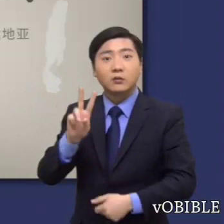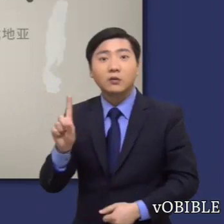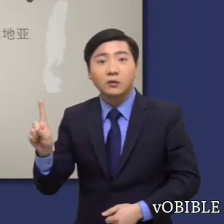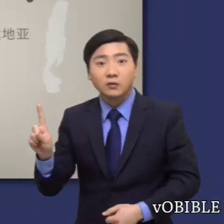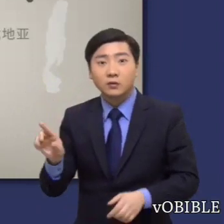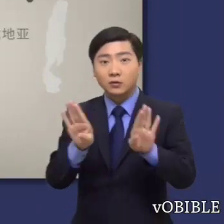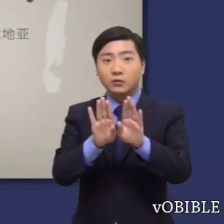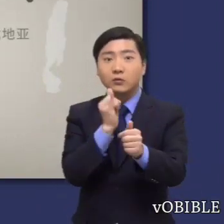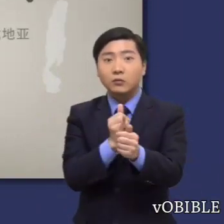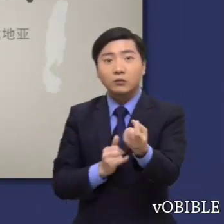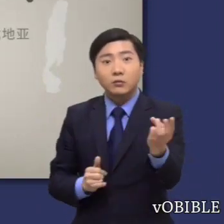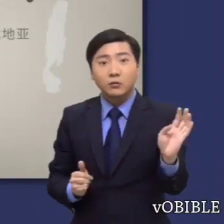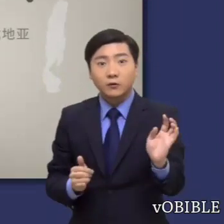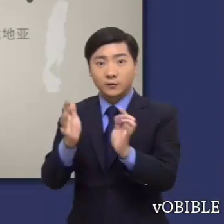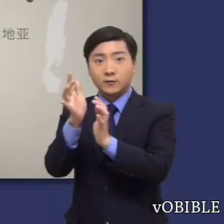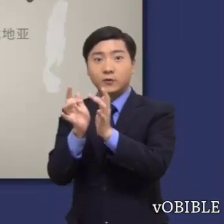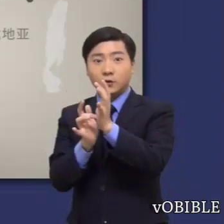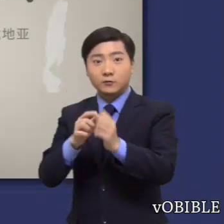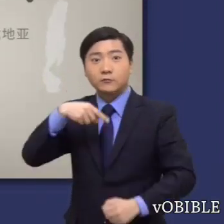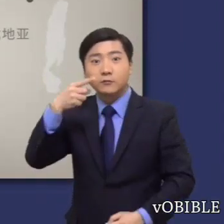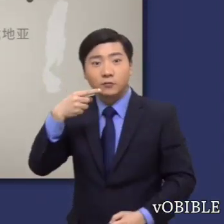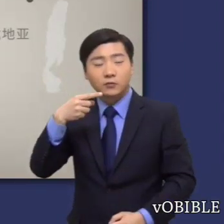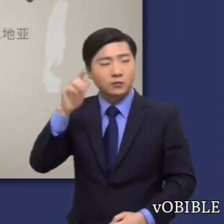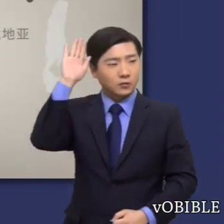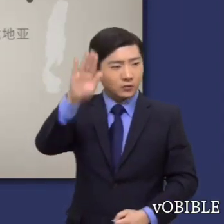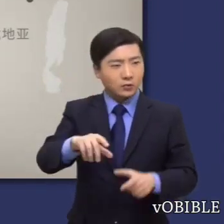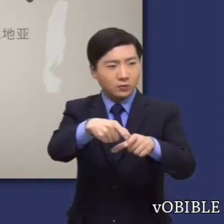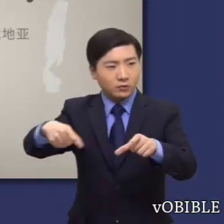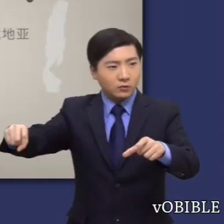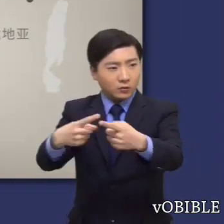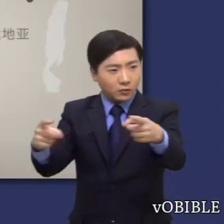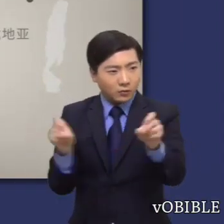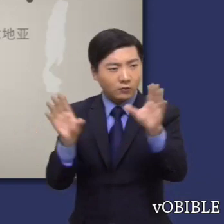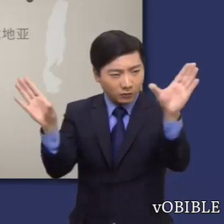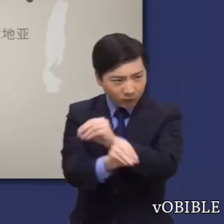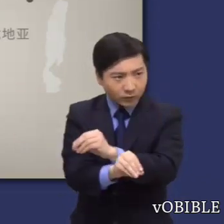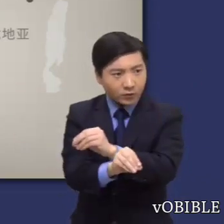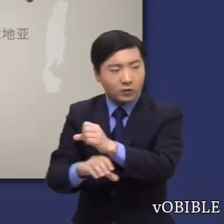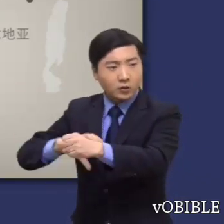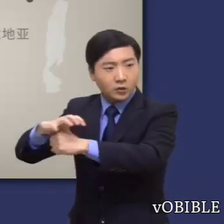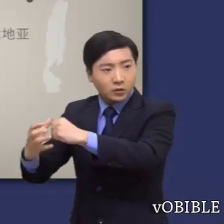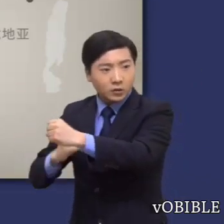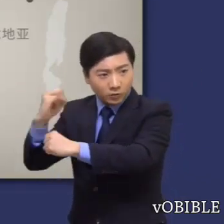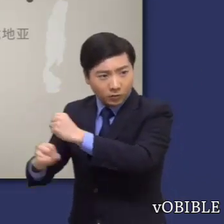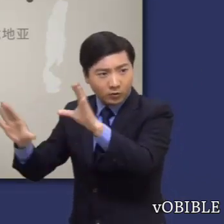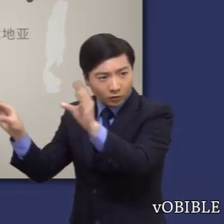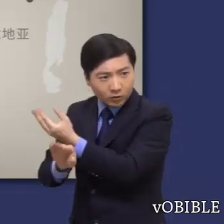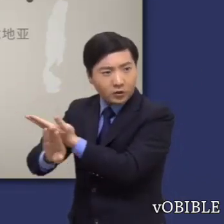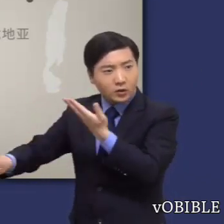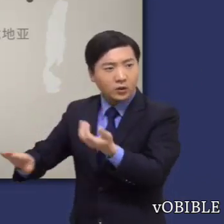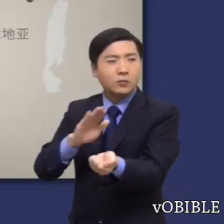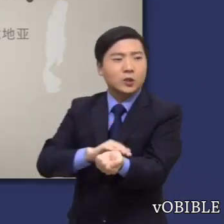第21章，耶稣向门徒预告耶路撒冷的毁灭和这个制度末期的真相。根据路加的记